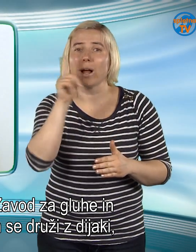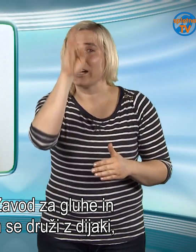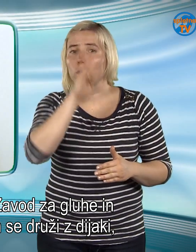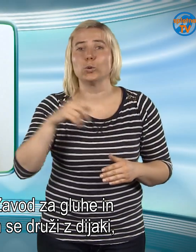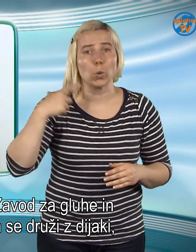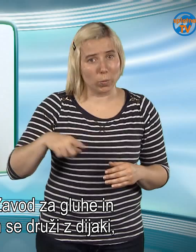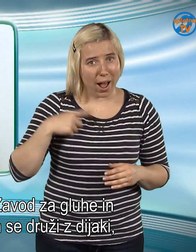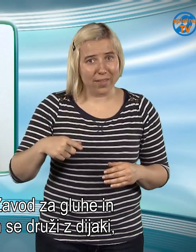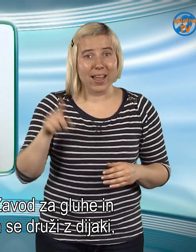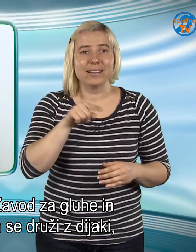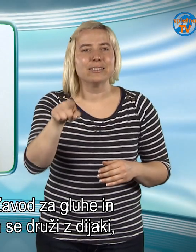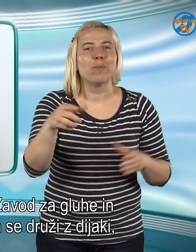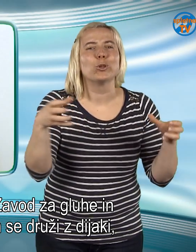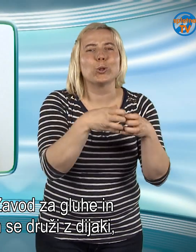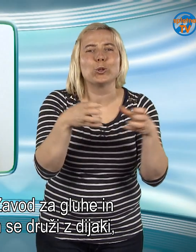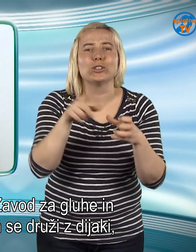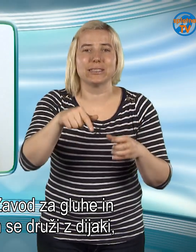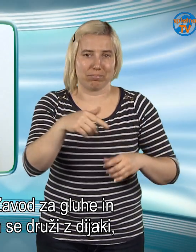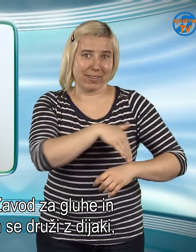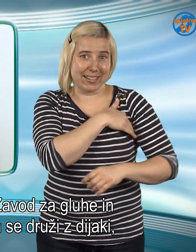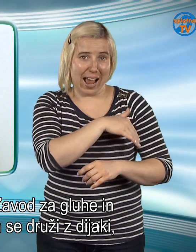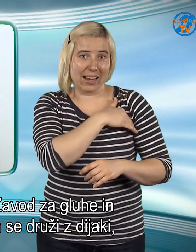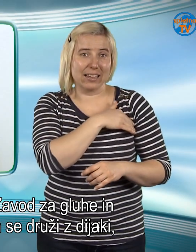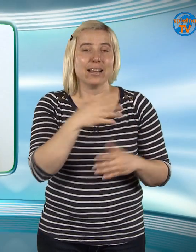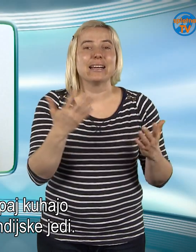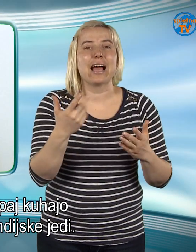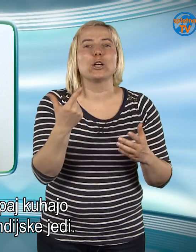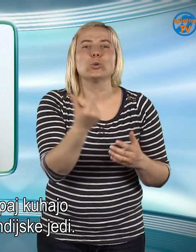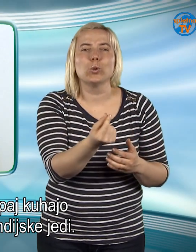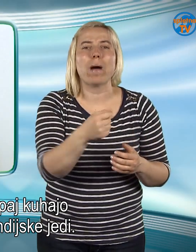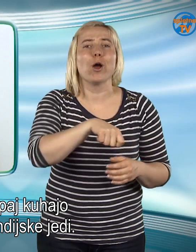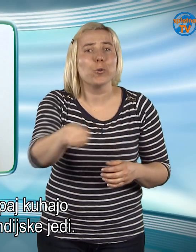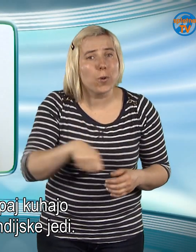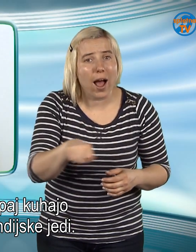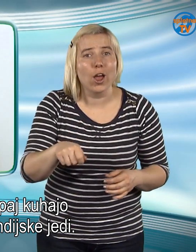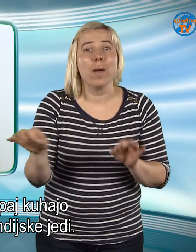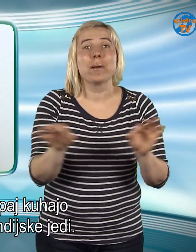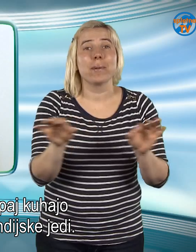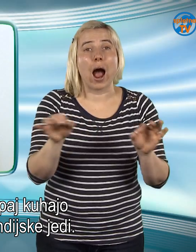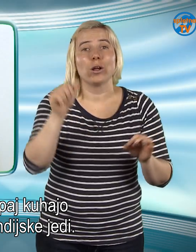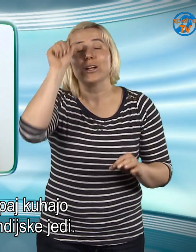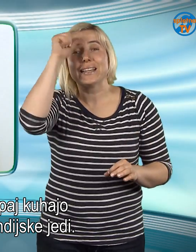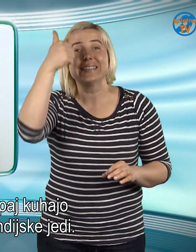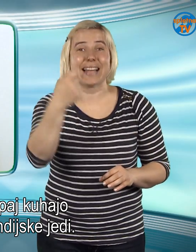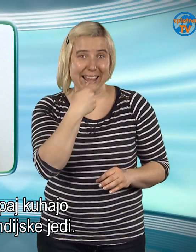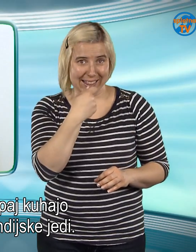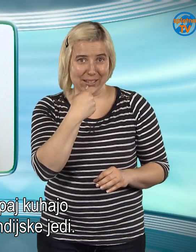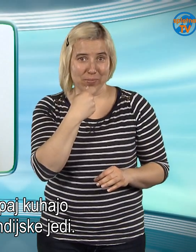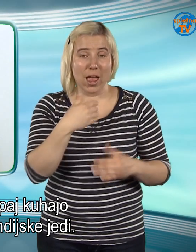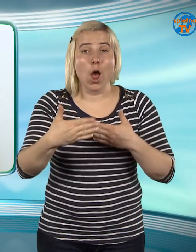se druži z dijaki, s katerimi skupaj kuhajo in pripravljajo indijske jedi.